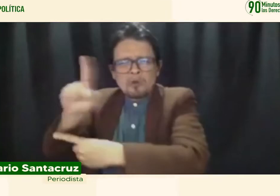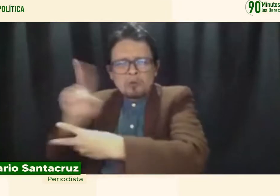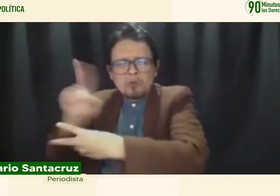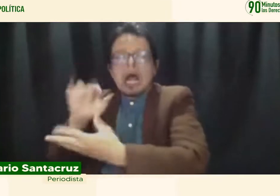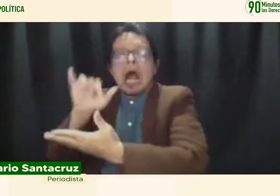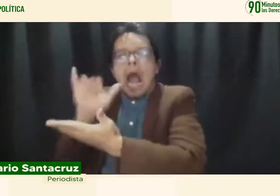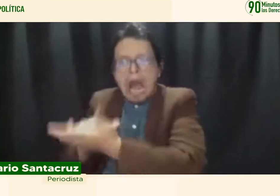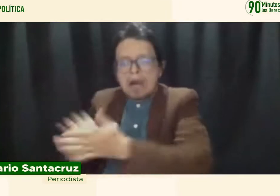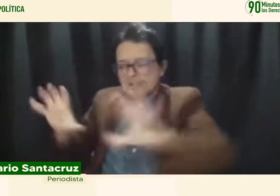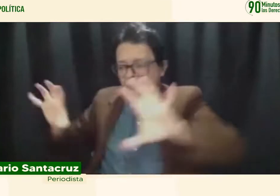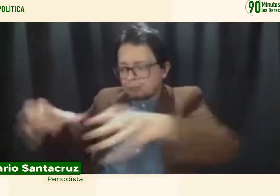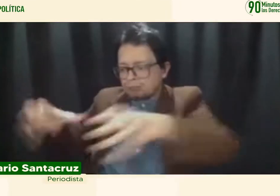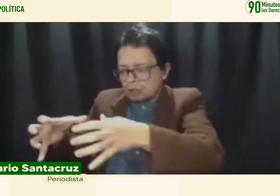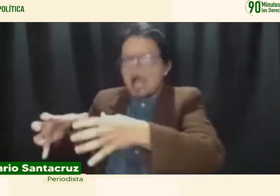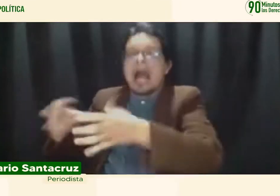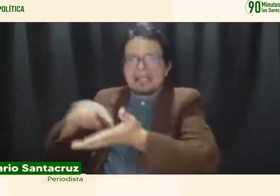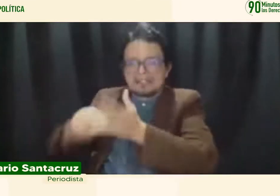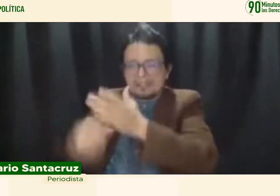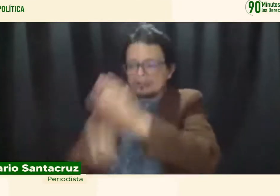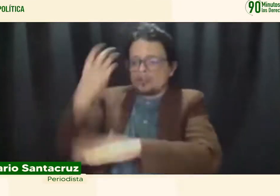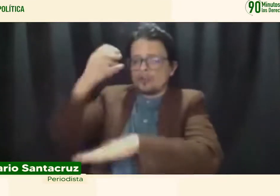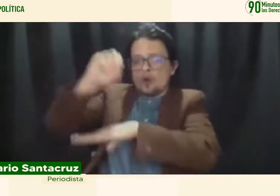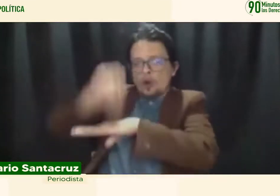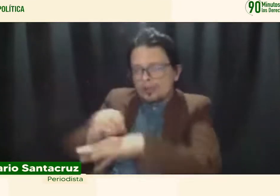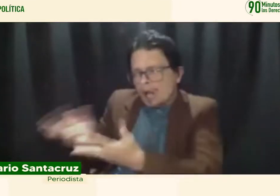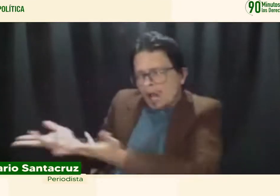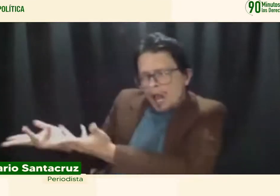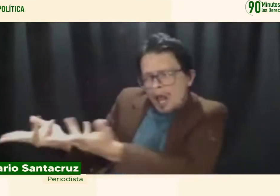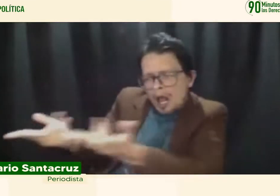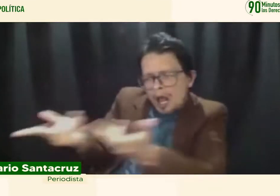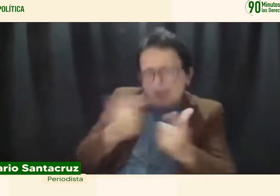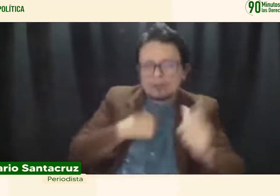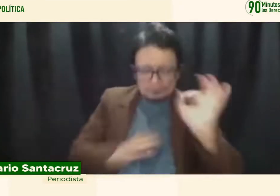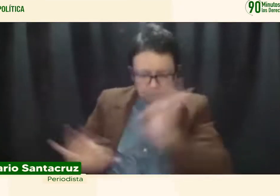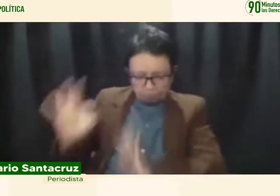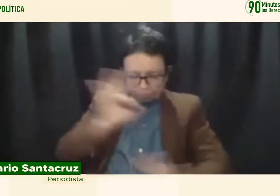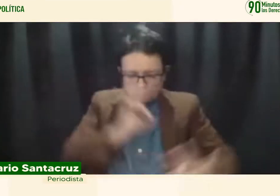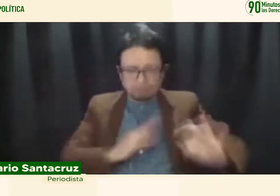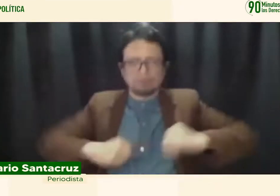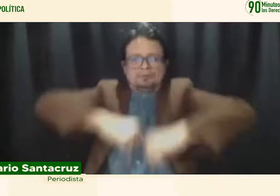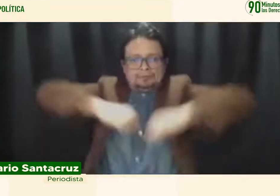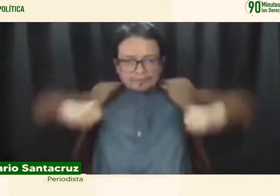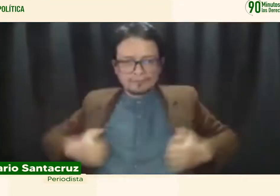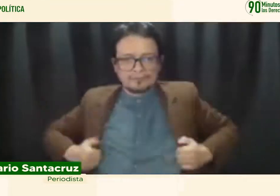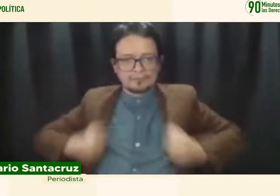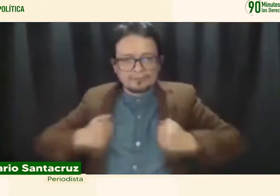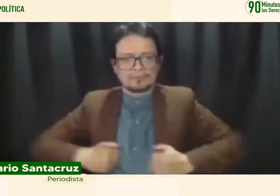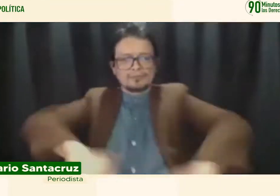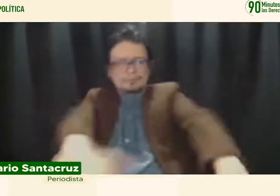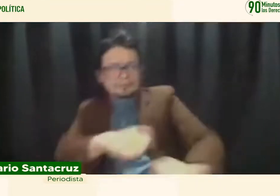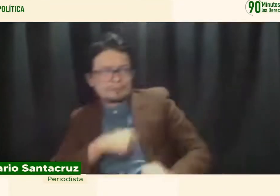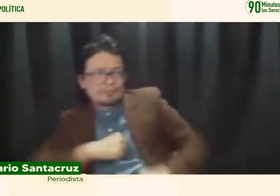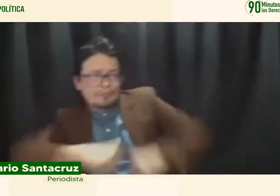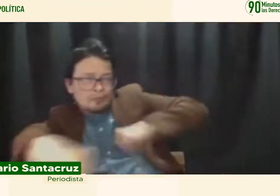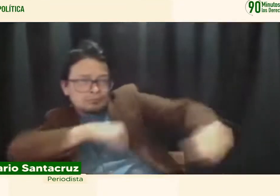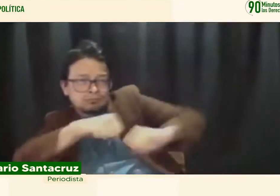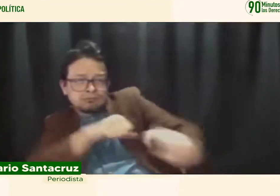no tienen acceso al trabajo oa la vivienda si es donde surgen las organizaciones y por